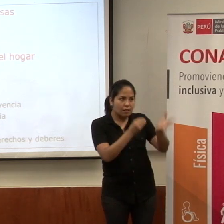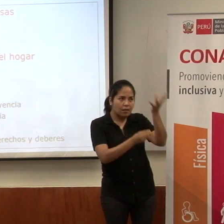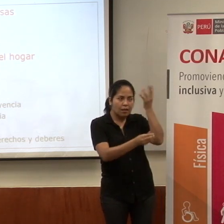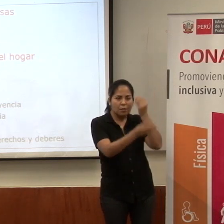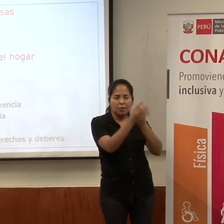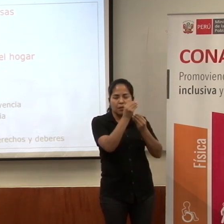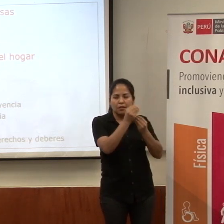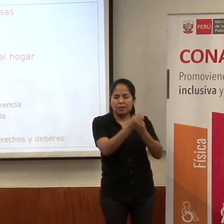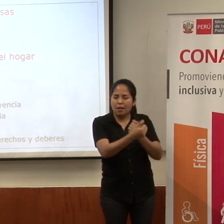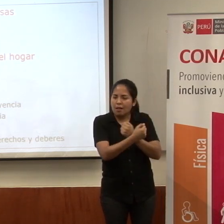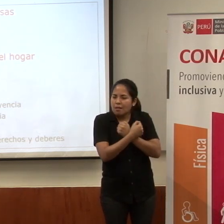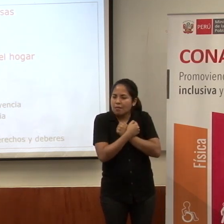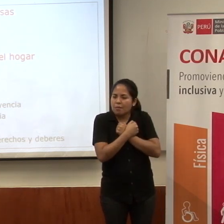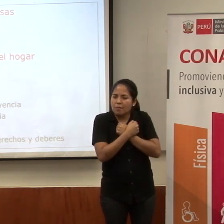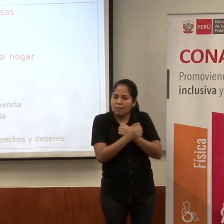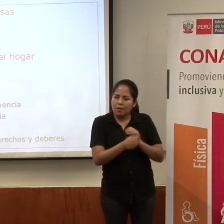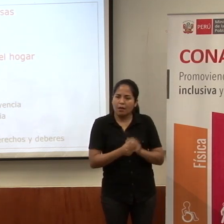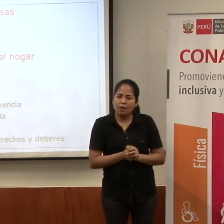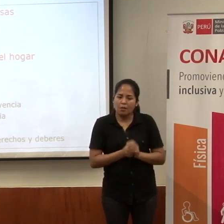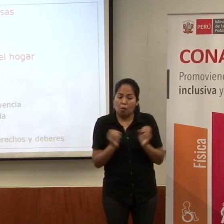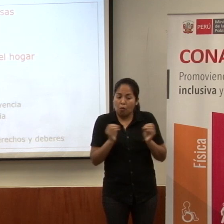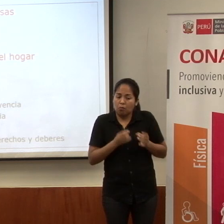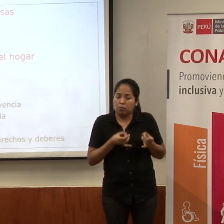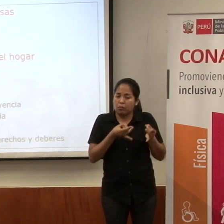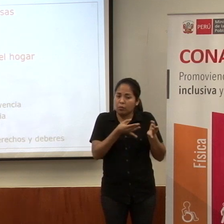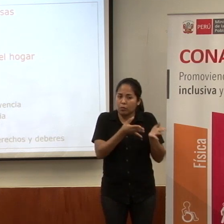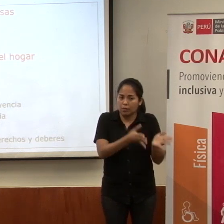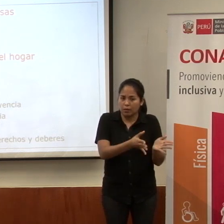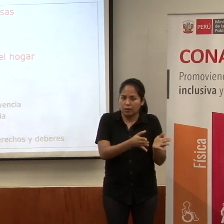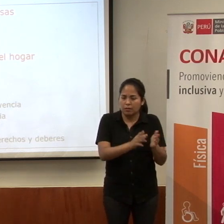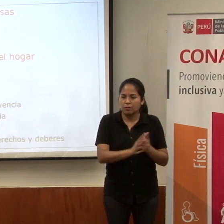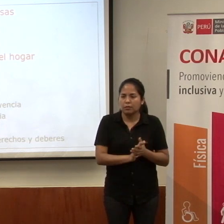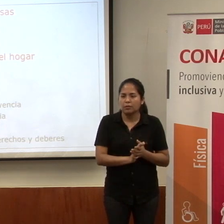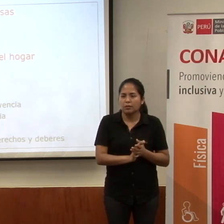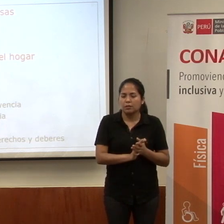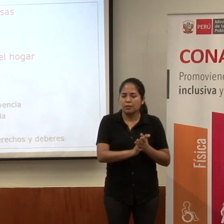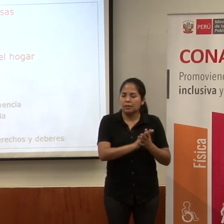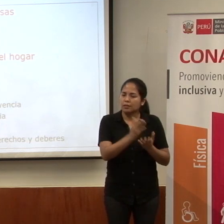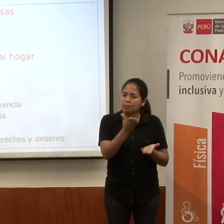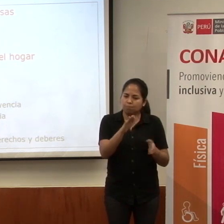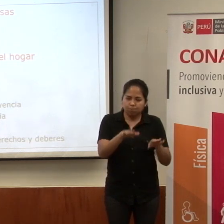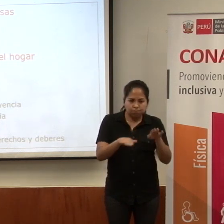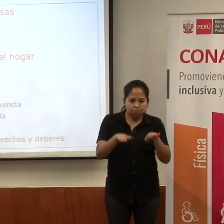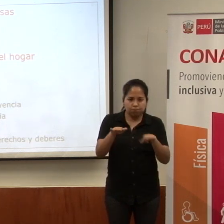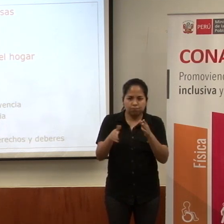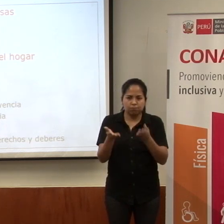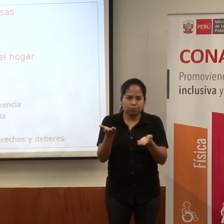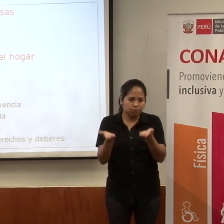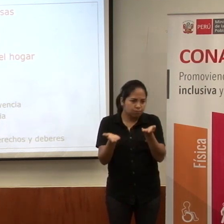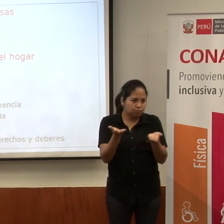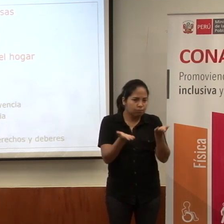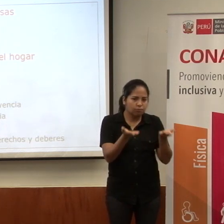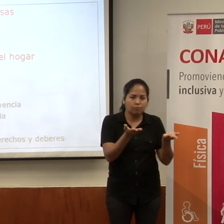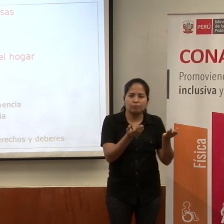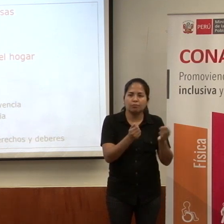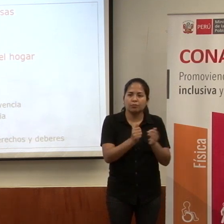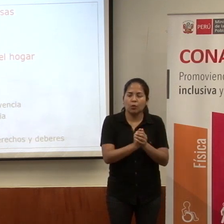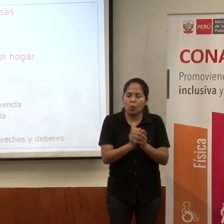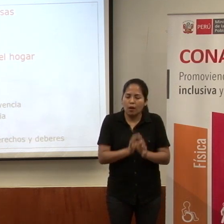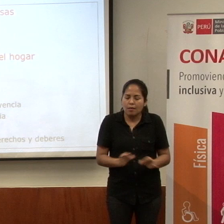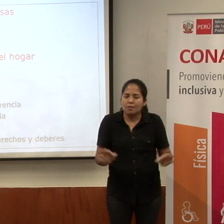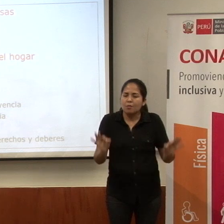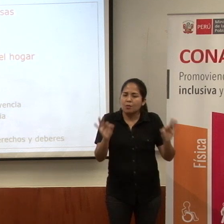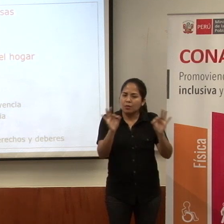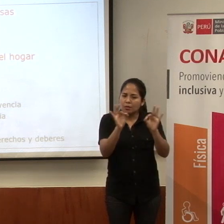aprender a amar o odiar, en este balance que tenemos todos los seres humanos, que ambas cosas las tenemos, pero a ver cuál prima